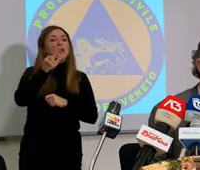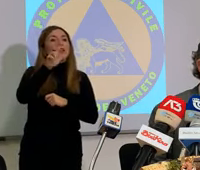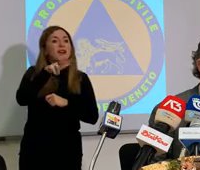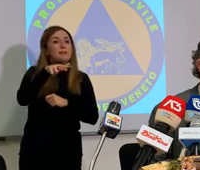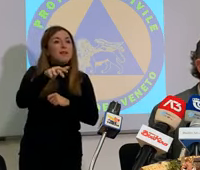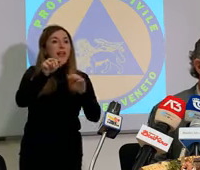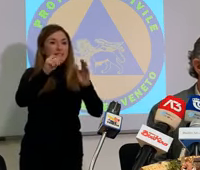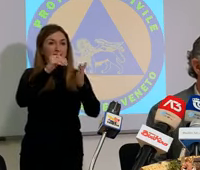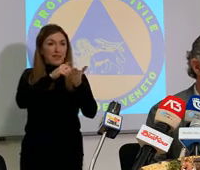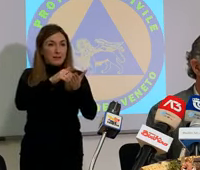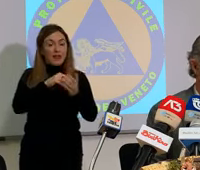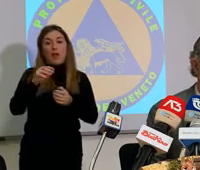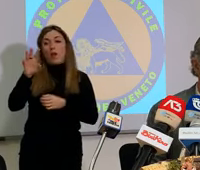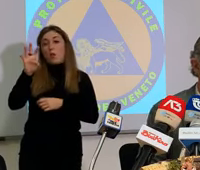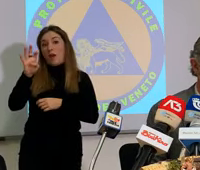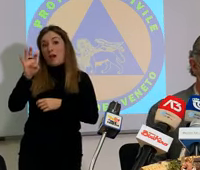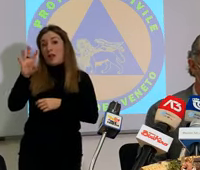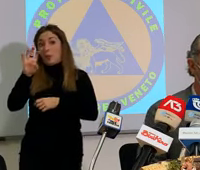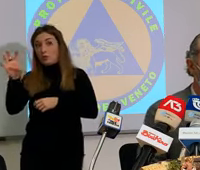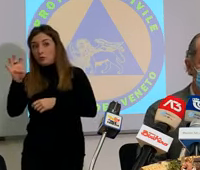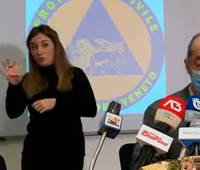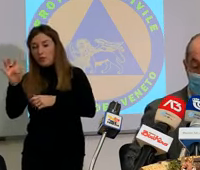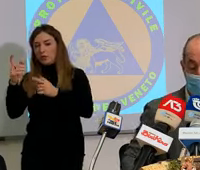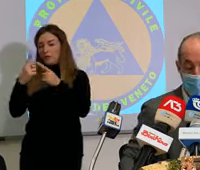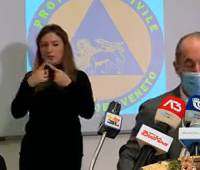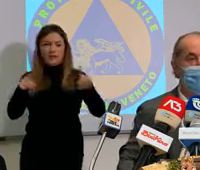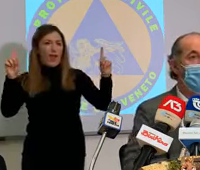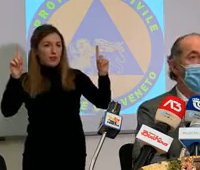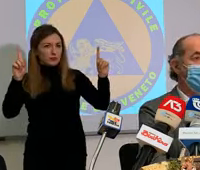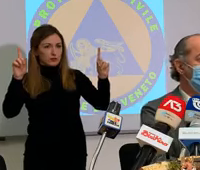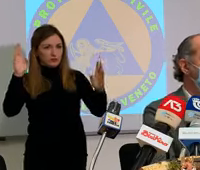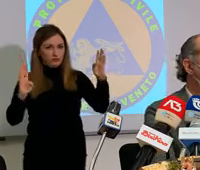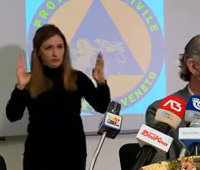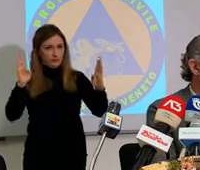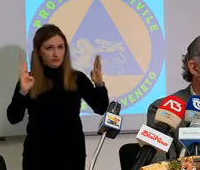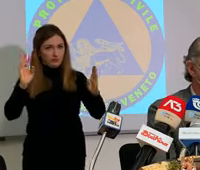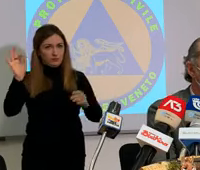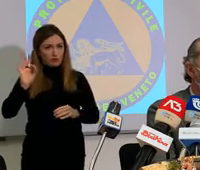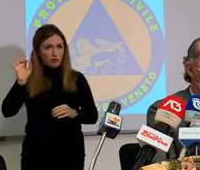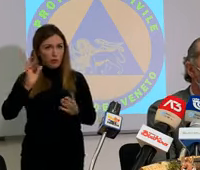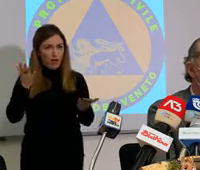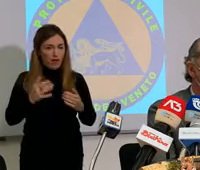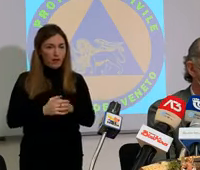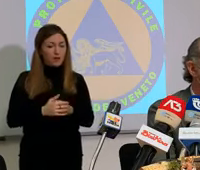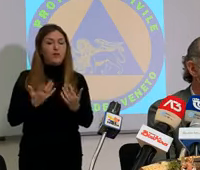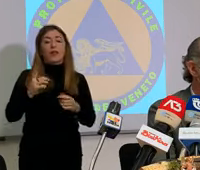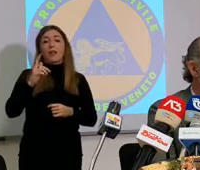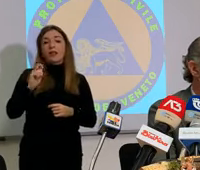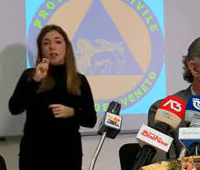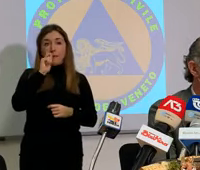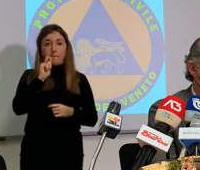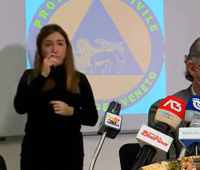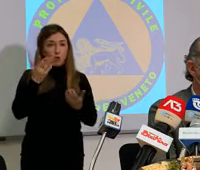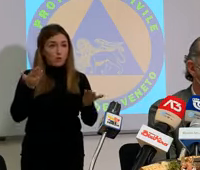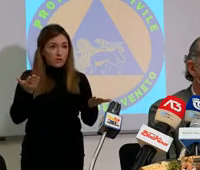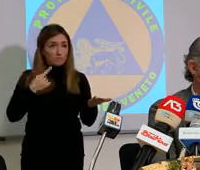44 cento una percentuale molto diversa per cui guardate noi sul tema dei tamponi